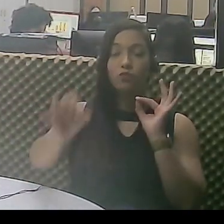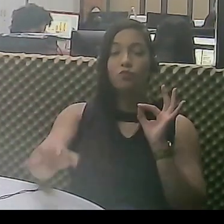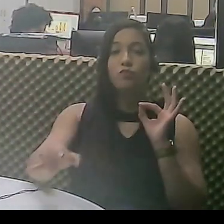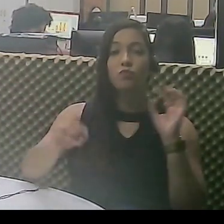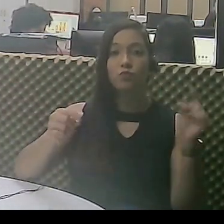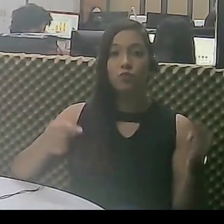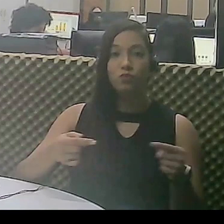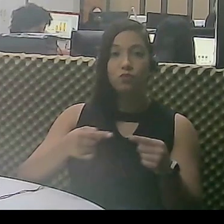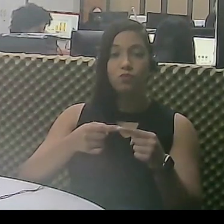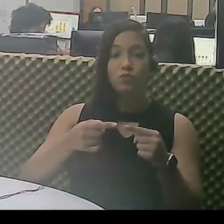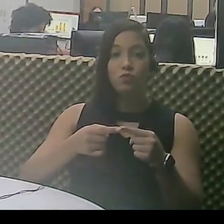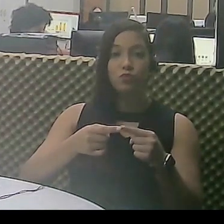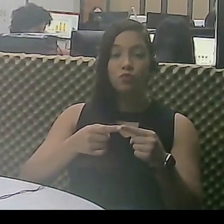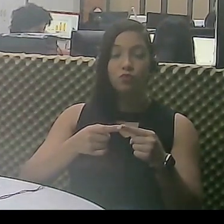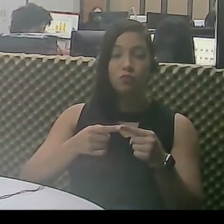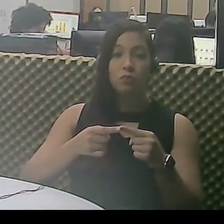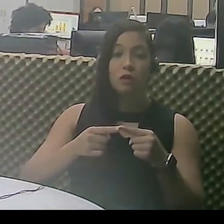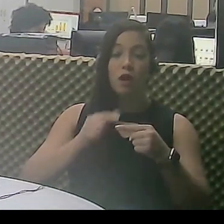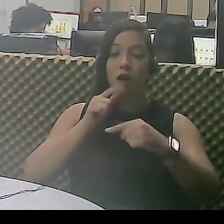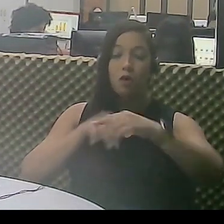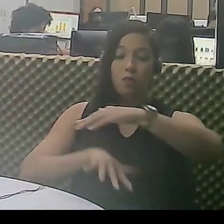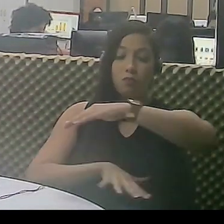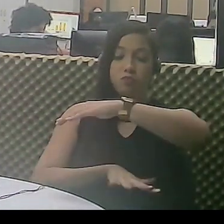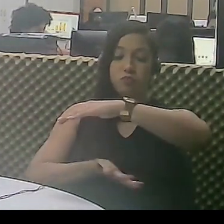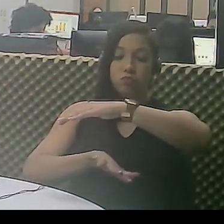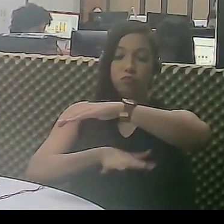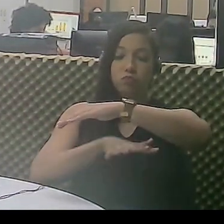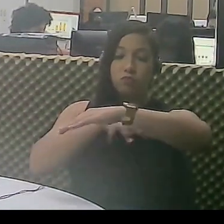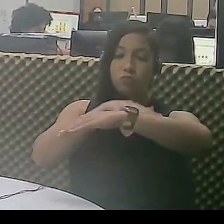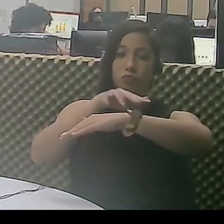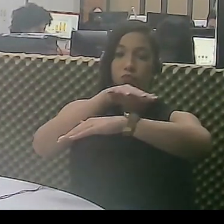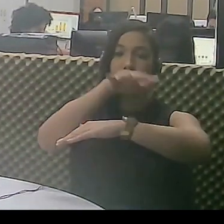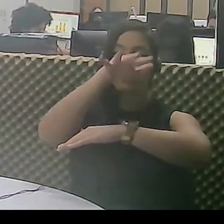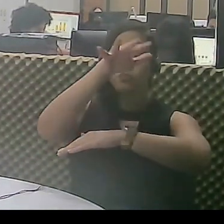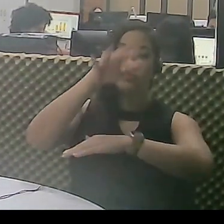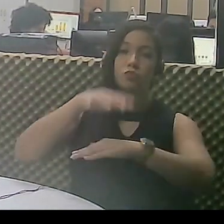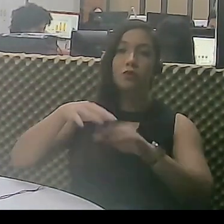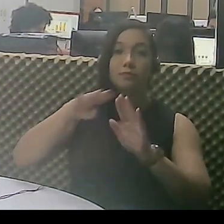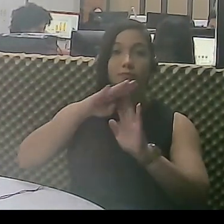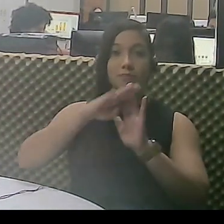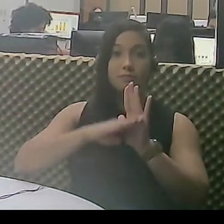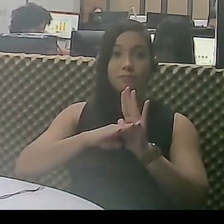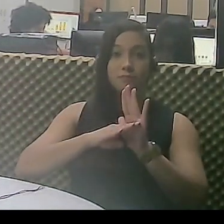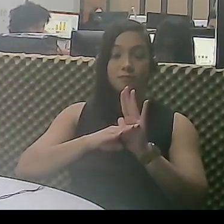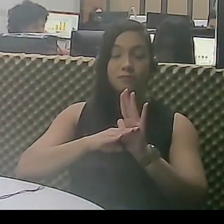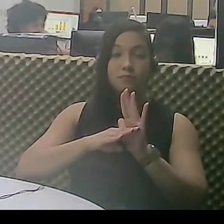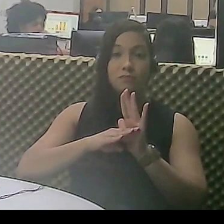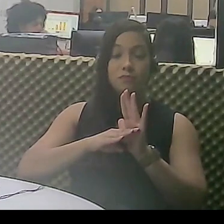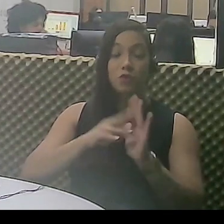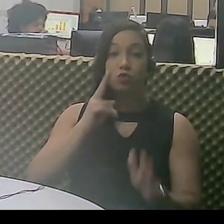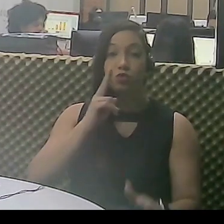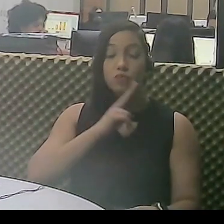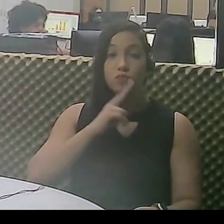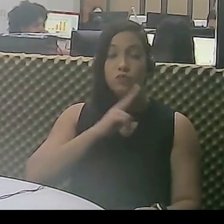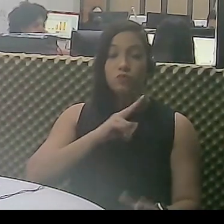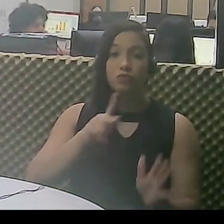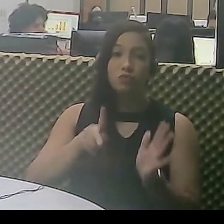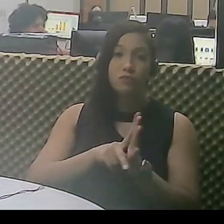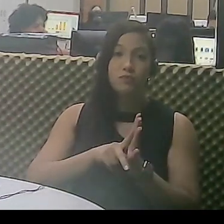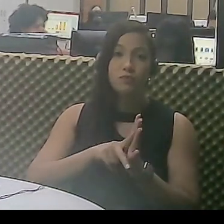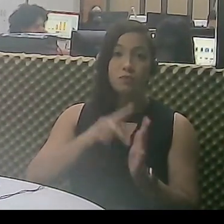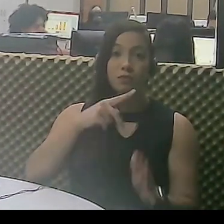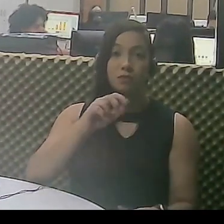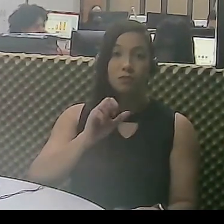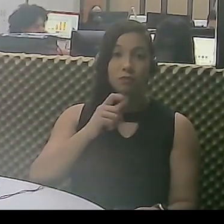conforme aumenta-se a probabilidade de alagamento da via, que é listada no Plano de Emergência Pluviométrica, o